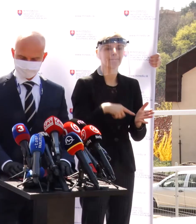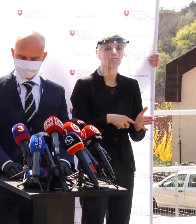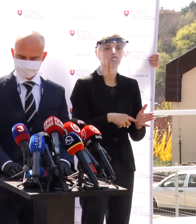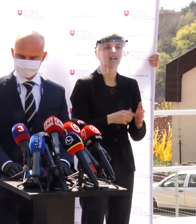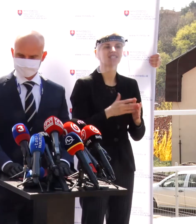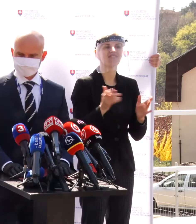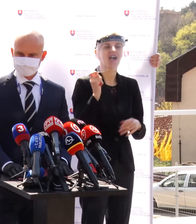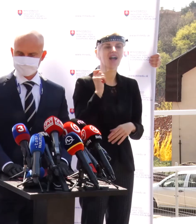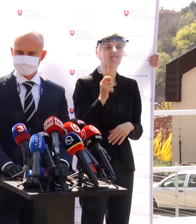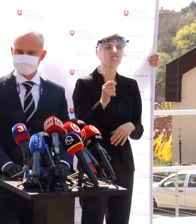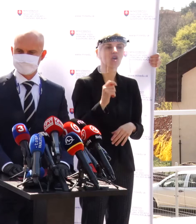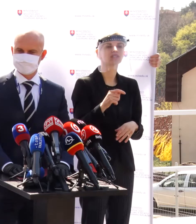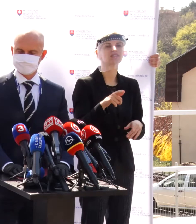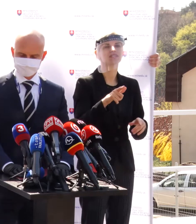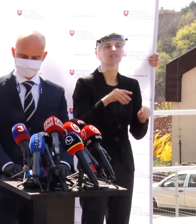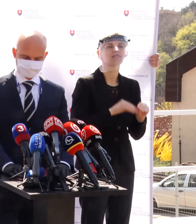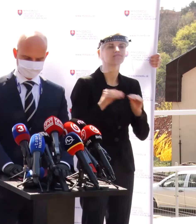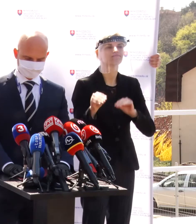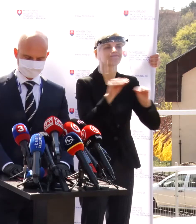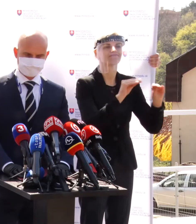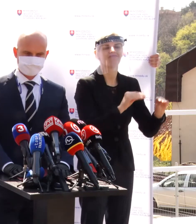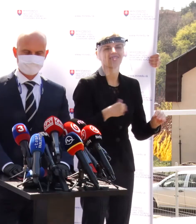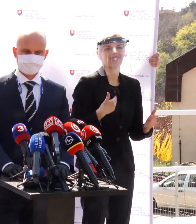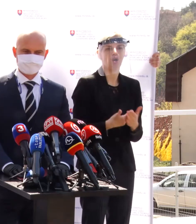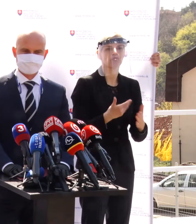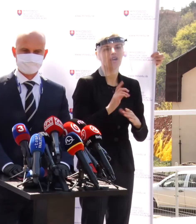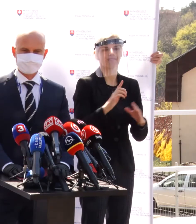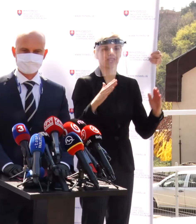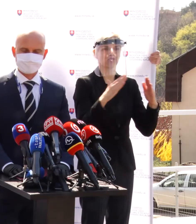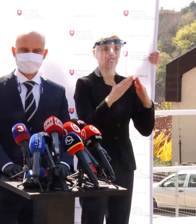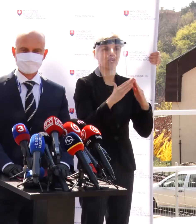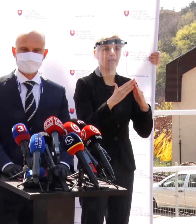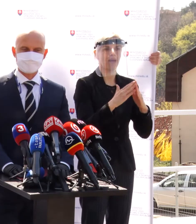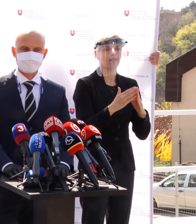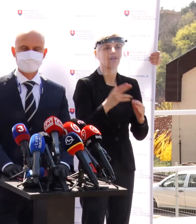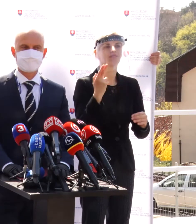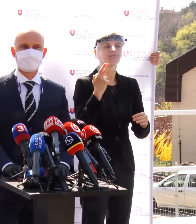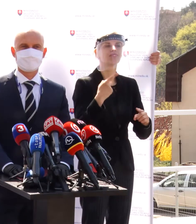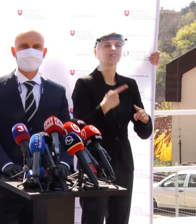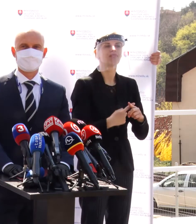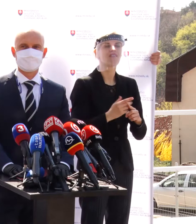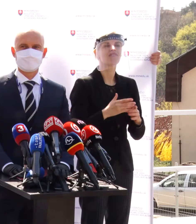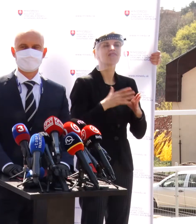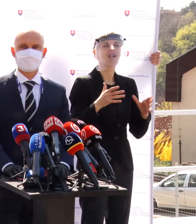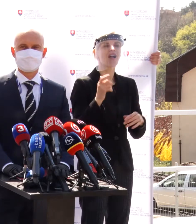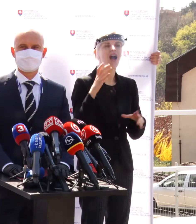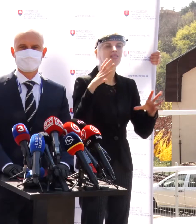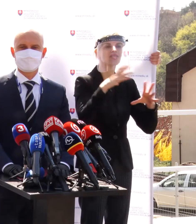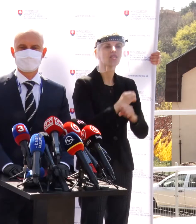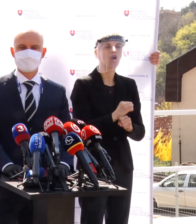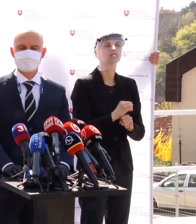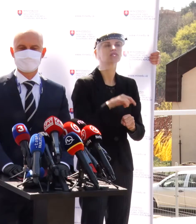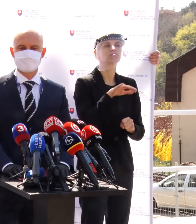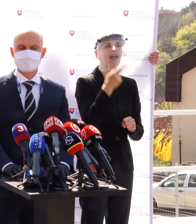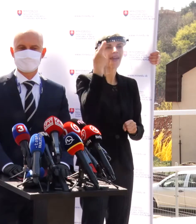Neodporúča nejaké pendlovanie po krajine, presúvanie sa, mali by sme byť doma, ale po veľkej noci sa má začať vysťahovanie internátov mlyny,